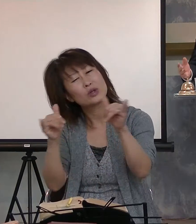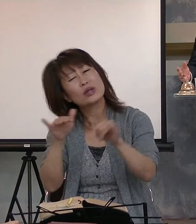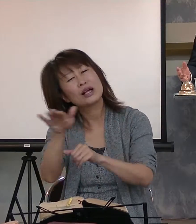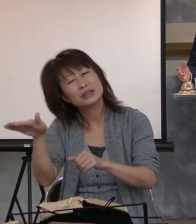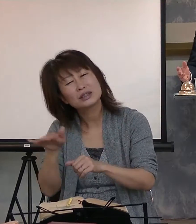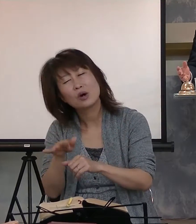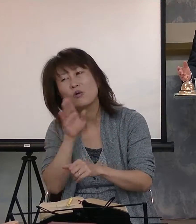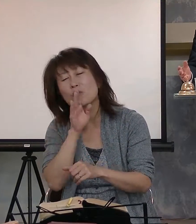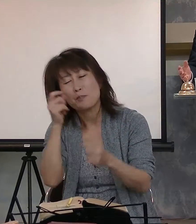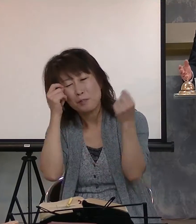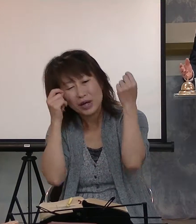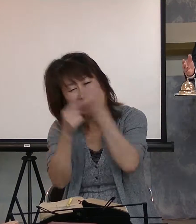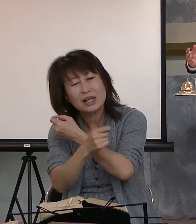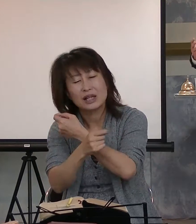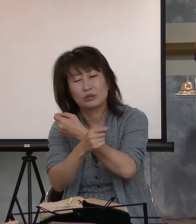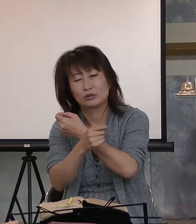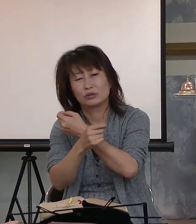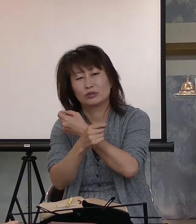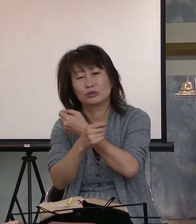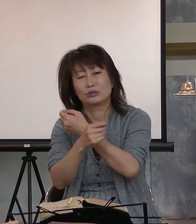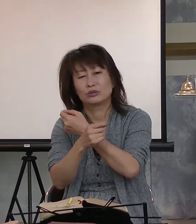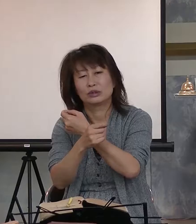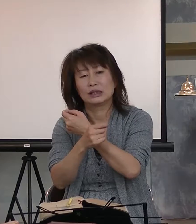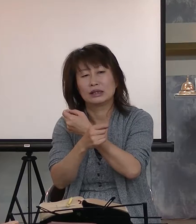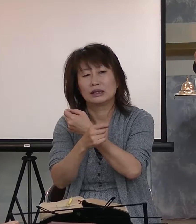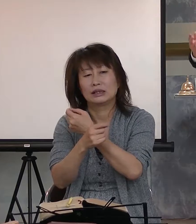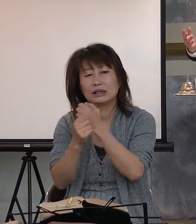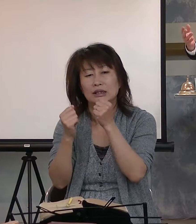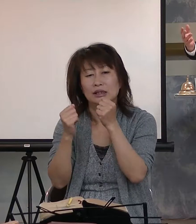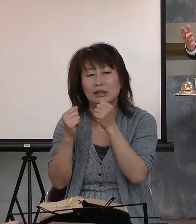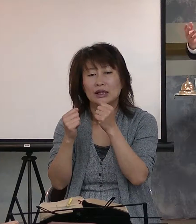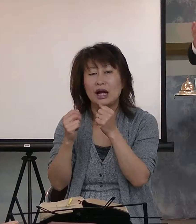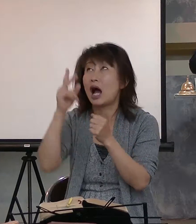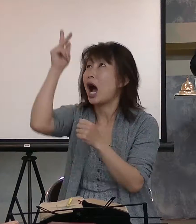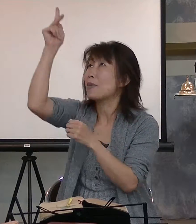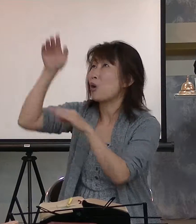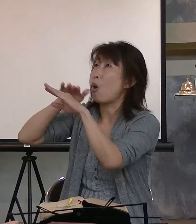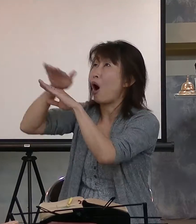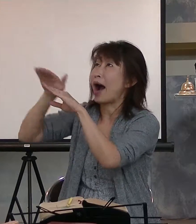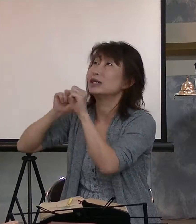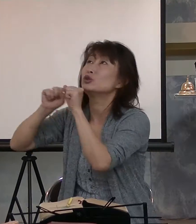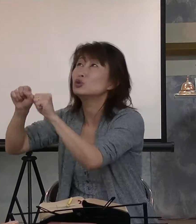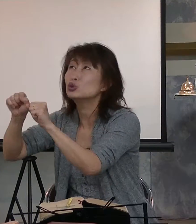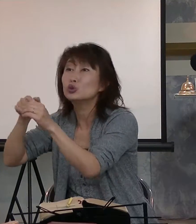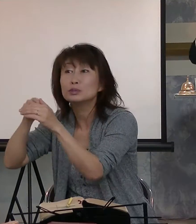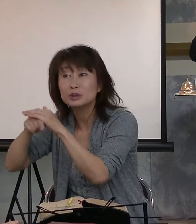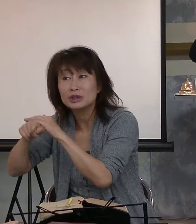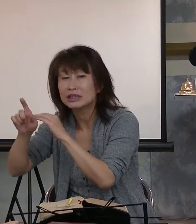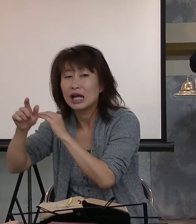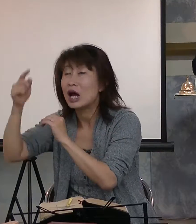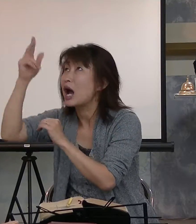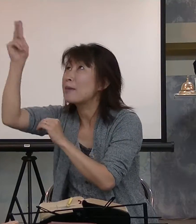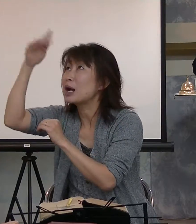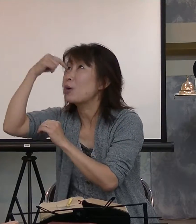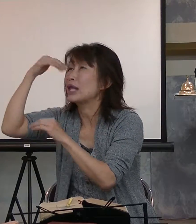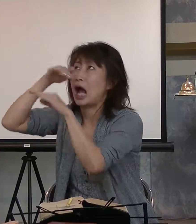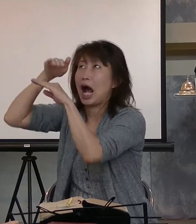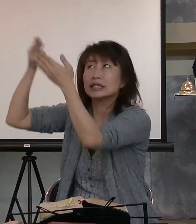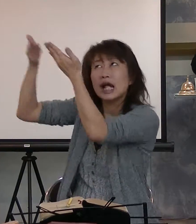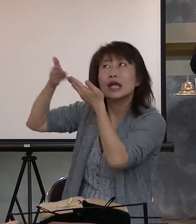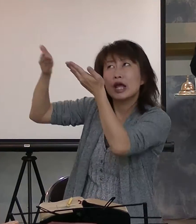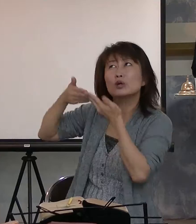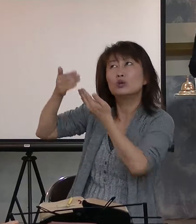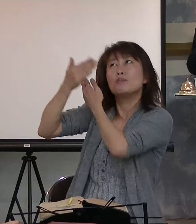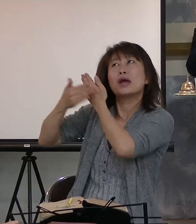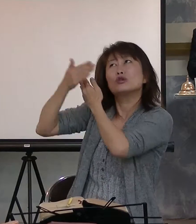ってる。神を愛するというのは自分は神から愛されて、その恵みによって本当